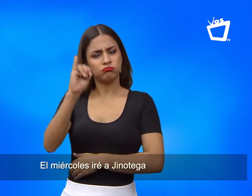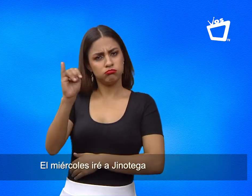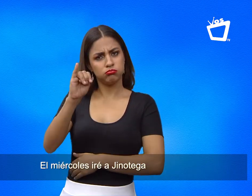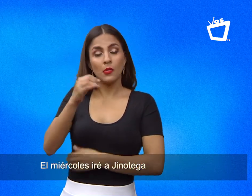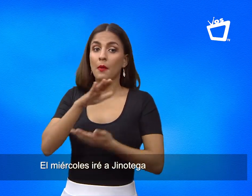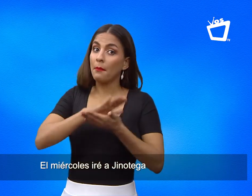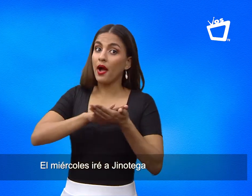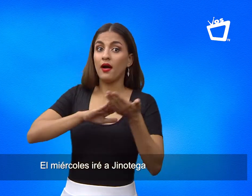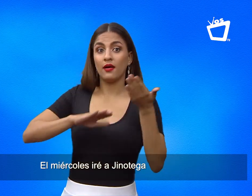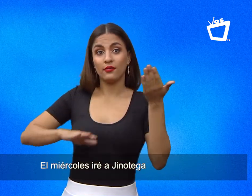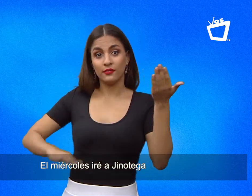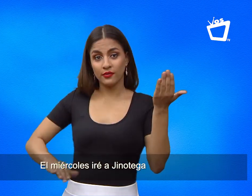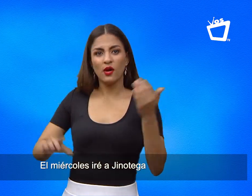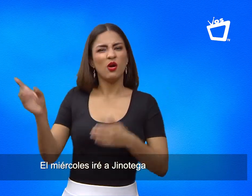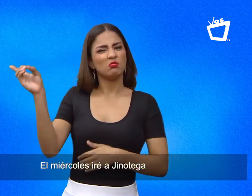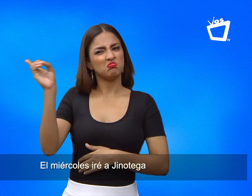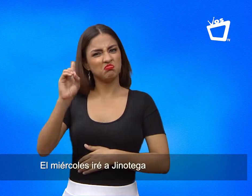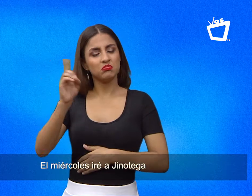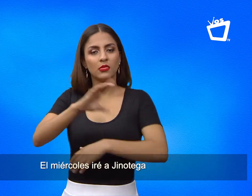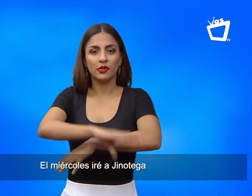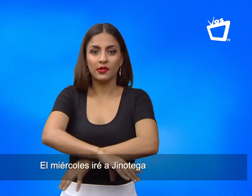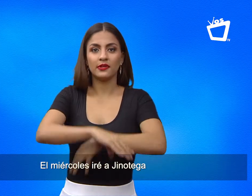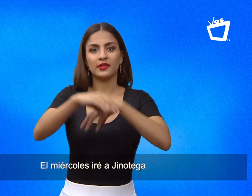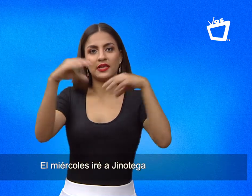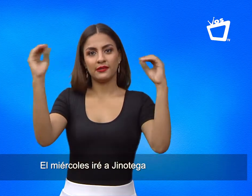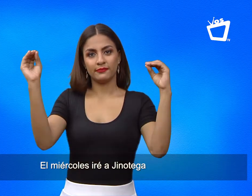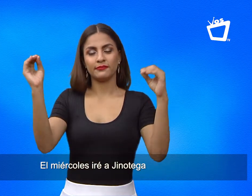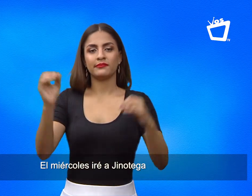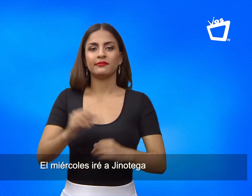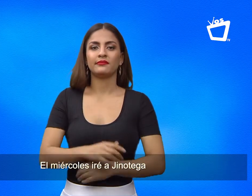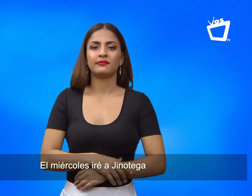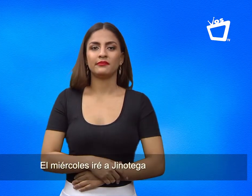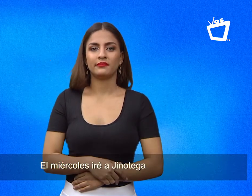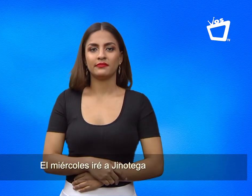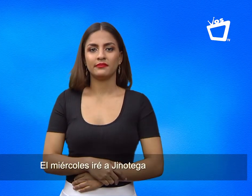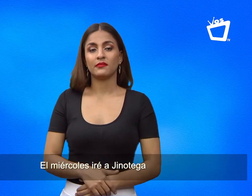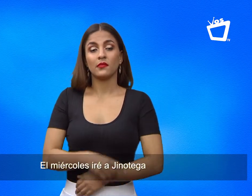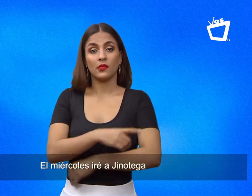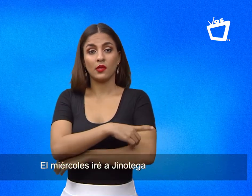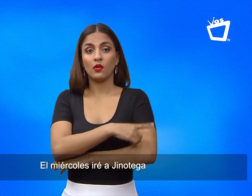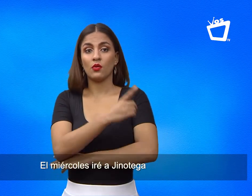El miércoles iré a Jinotega.